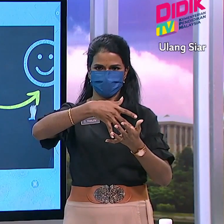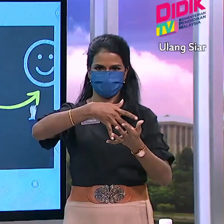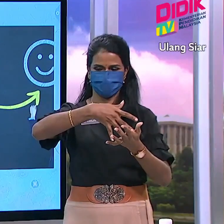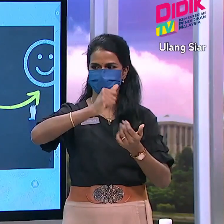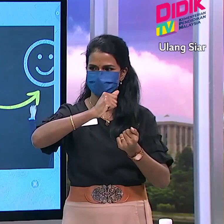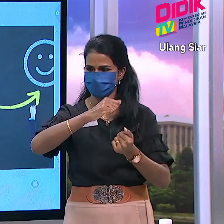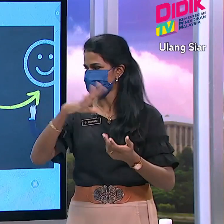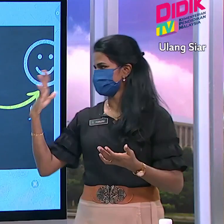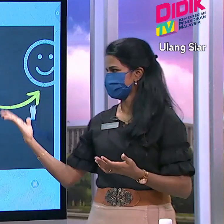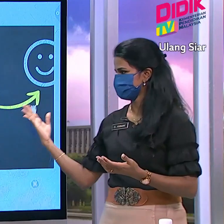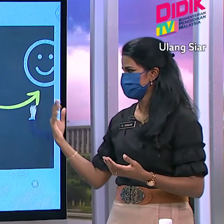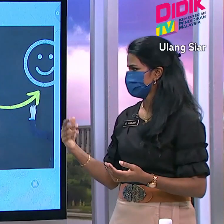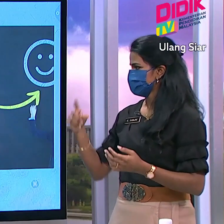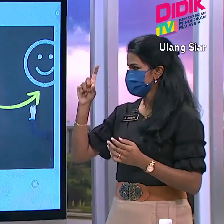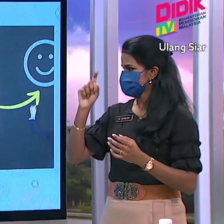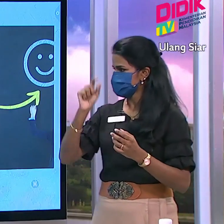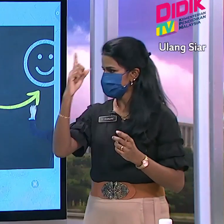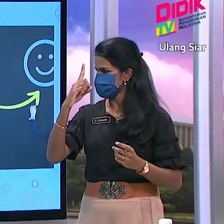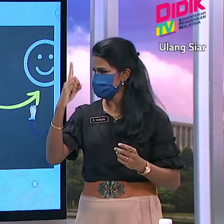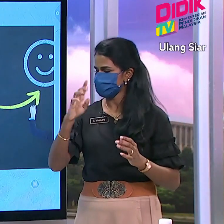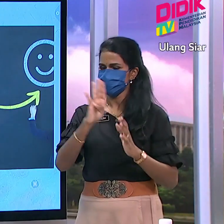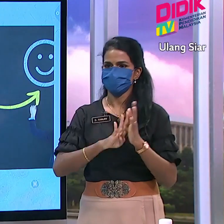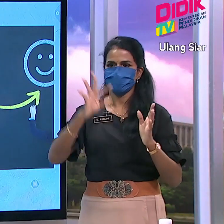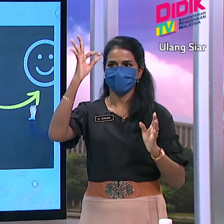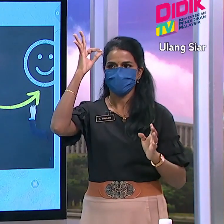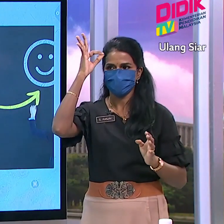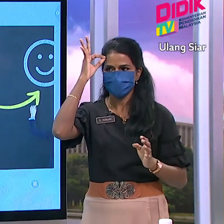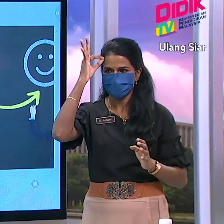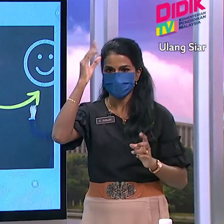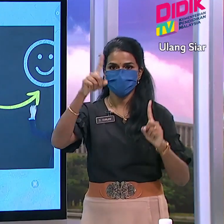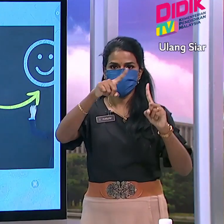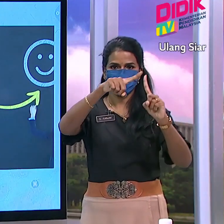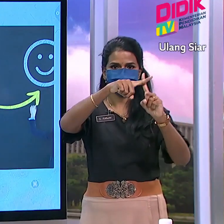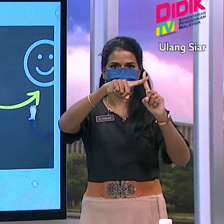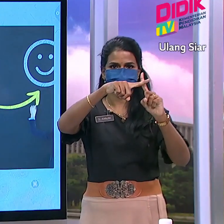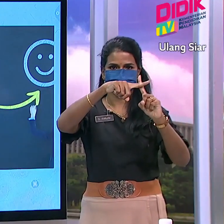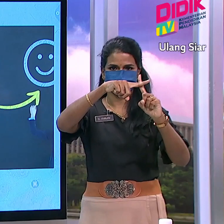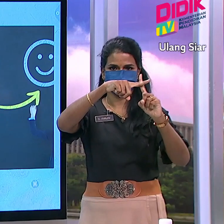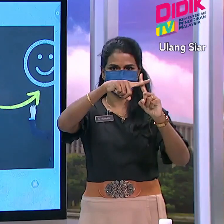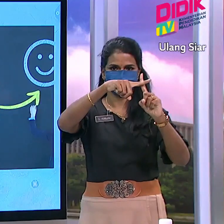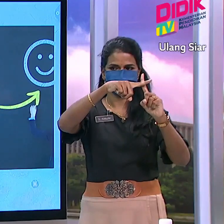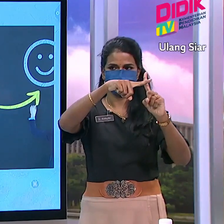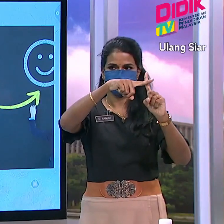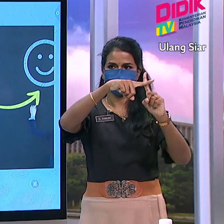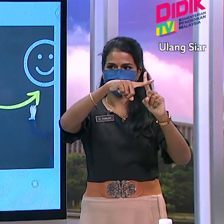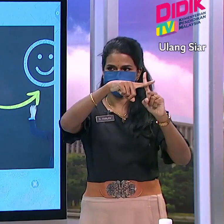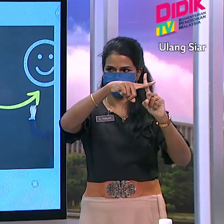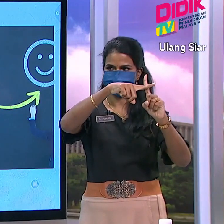Lemah. Okey. Okey, kita tengok. Sentiasa berfikir positif. Positif.